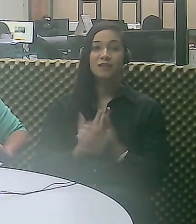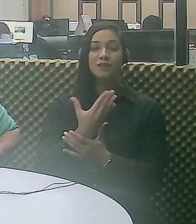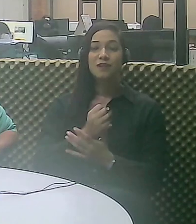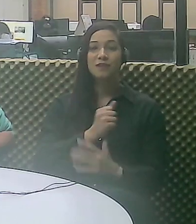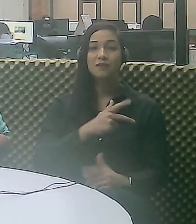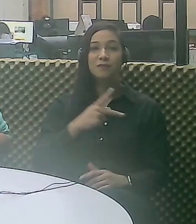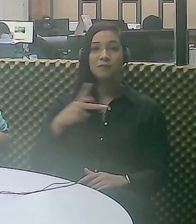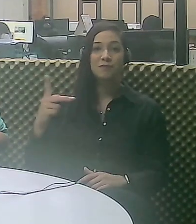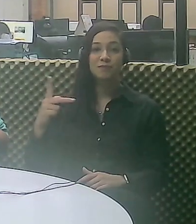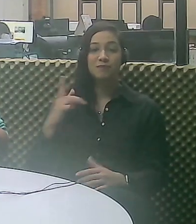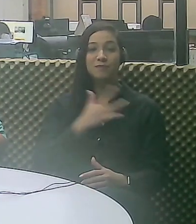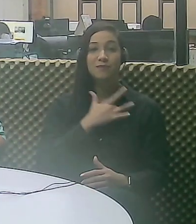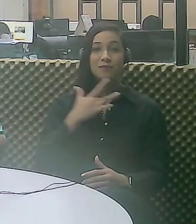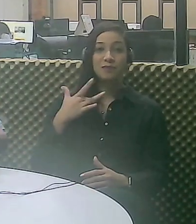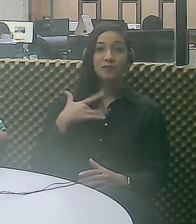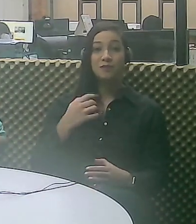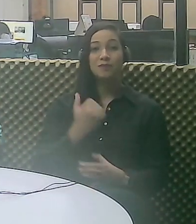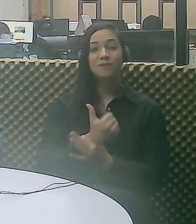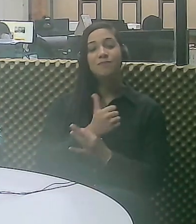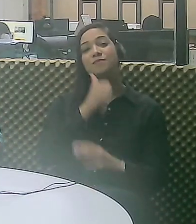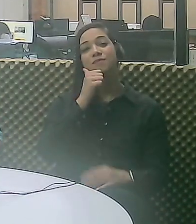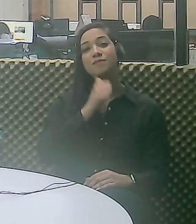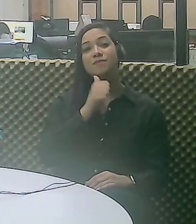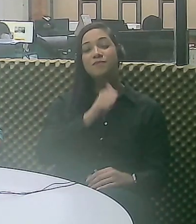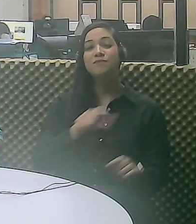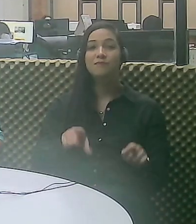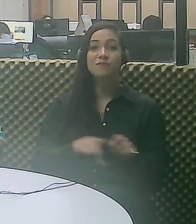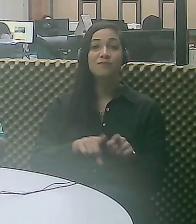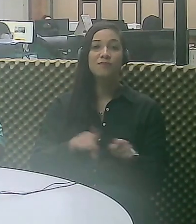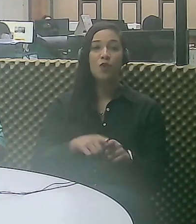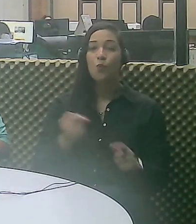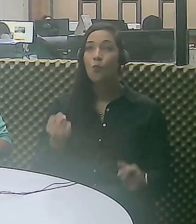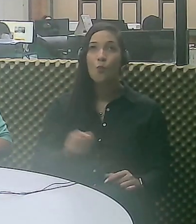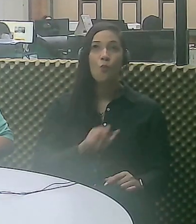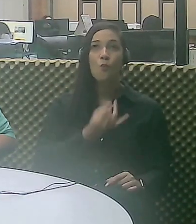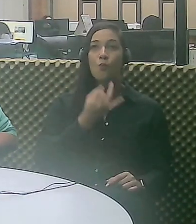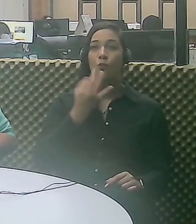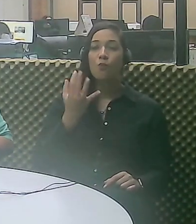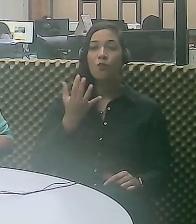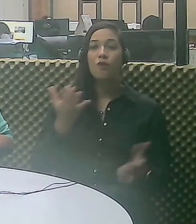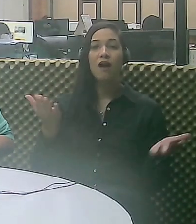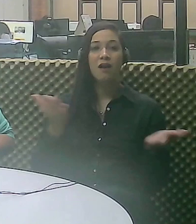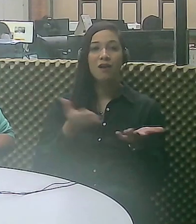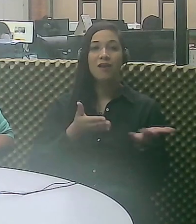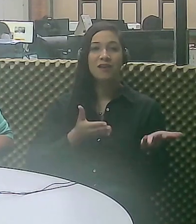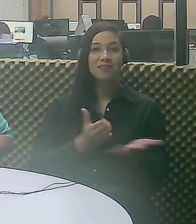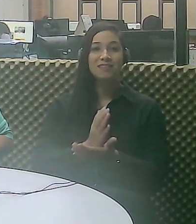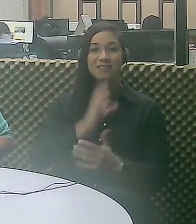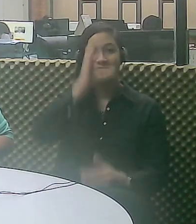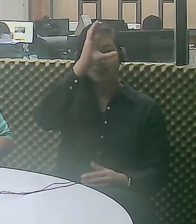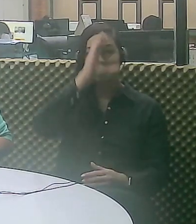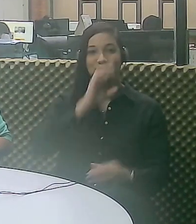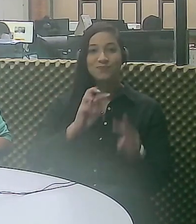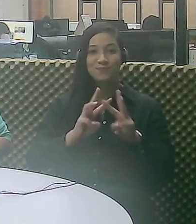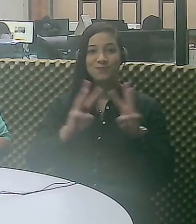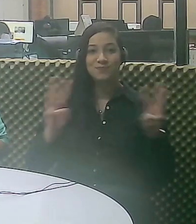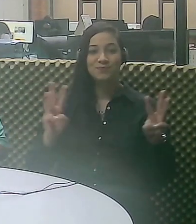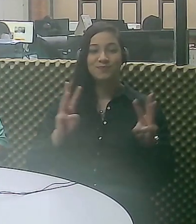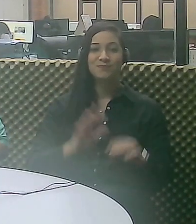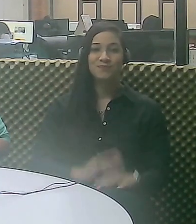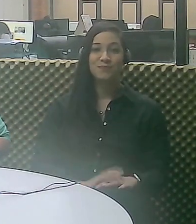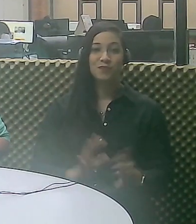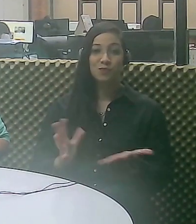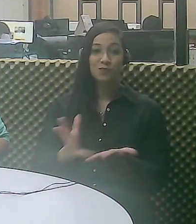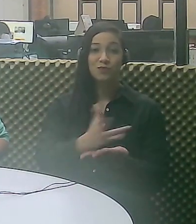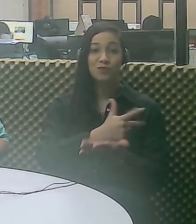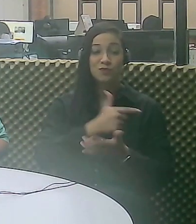já criou aplicativos de saúde, de segurança para mulher e muitos outros. Agora lança o Portal Cidadão, que